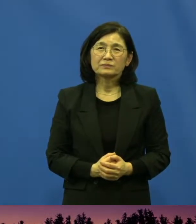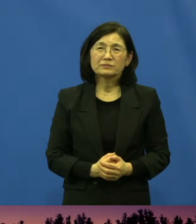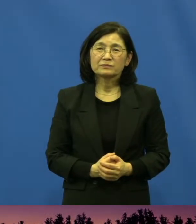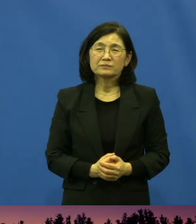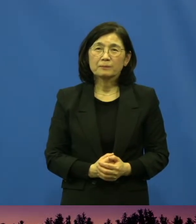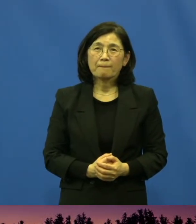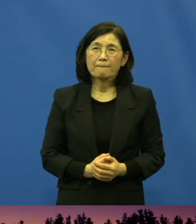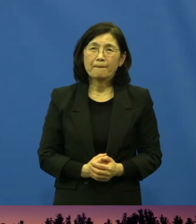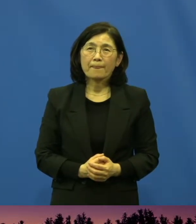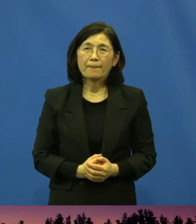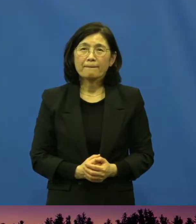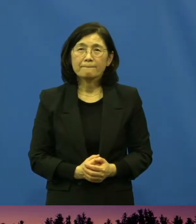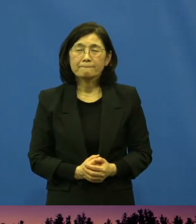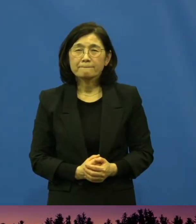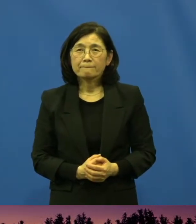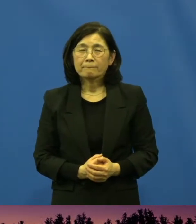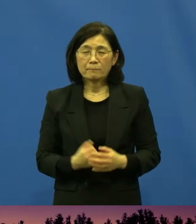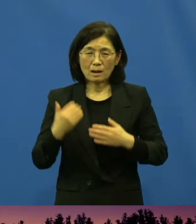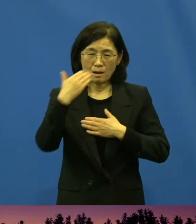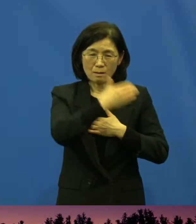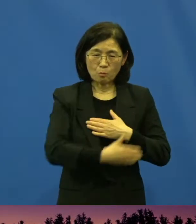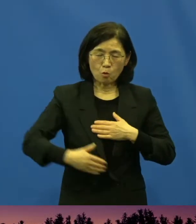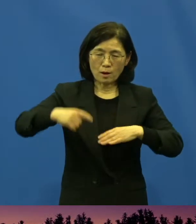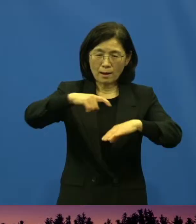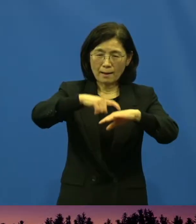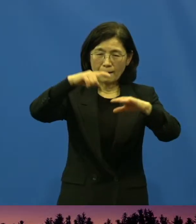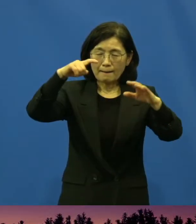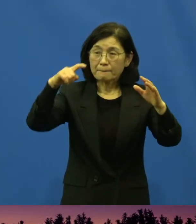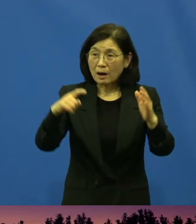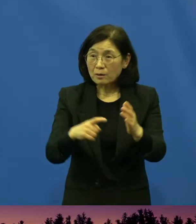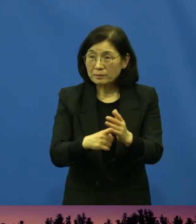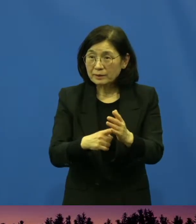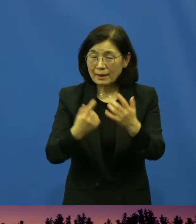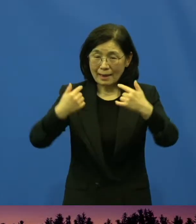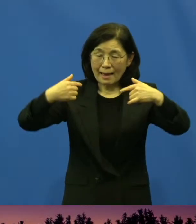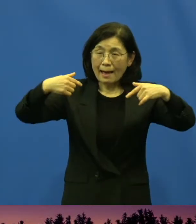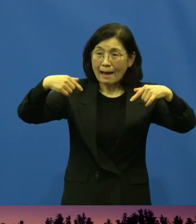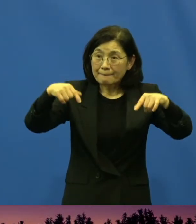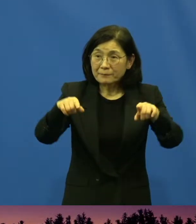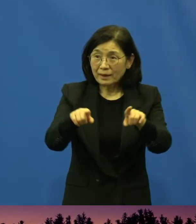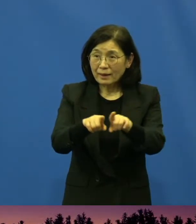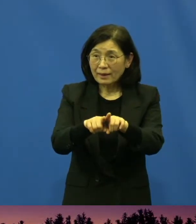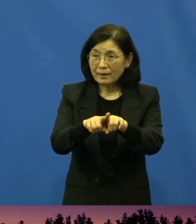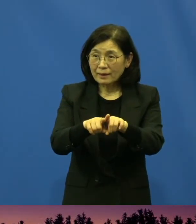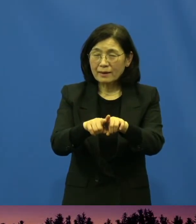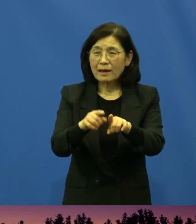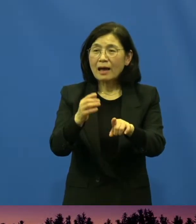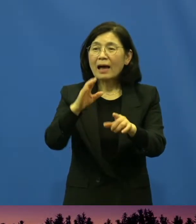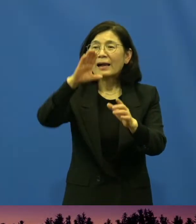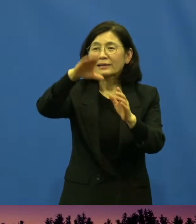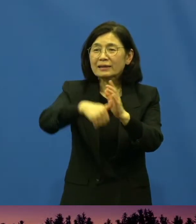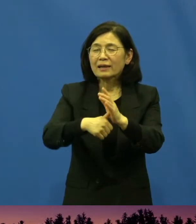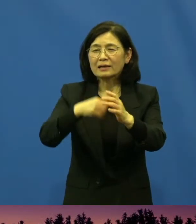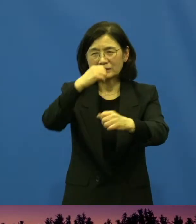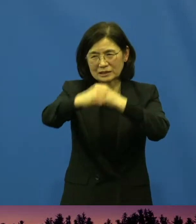날마다 끙끙 앓는 소리를 하면 안 되죠. 내가 죄를 안 지으려고 그랬는데 에이 지었네.